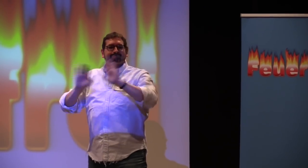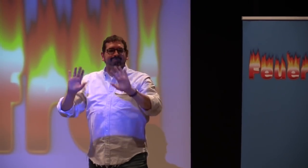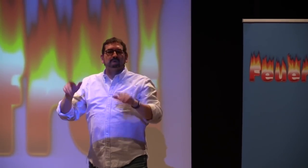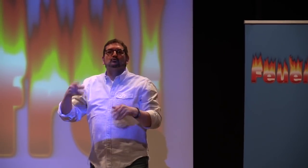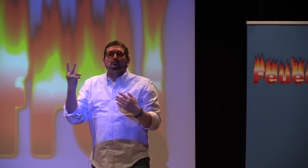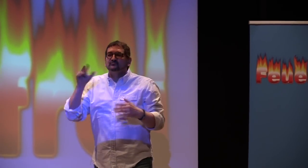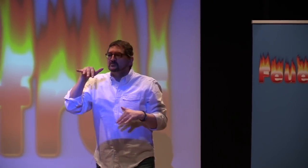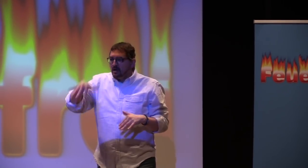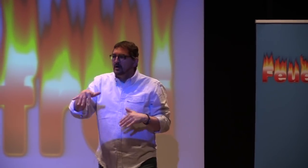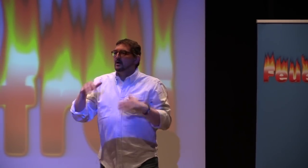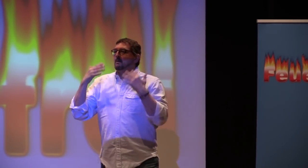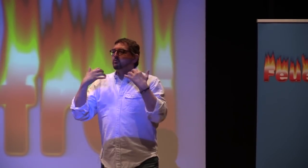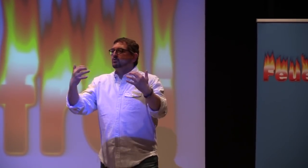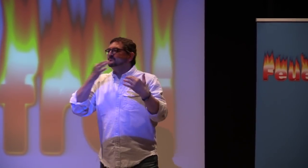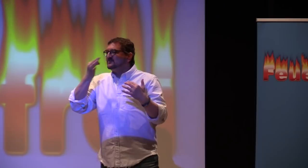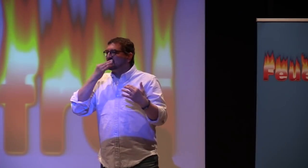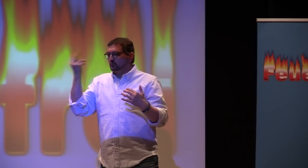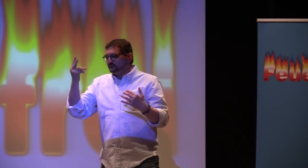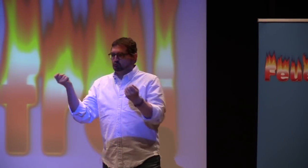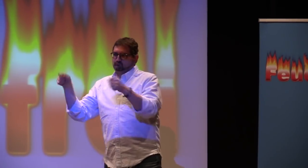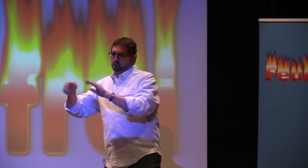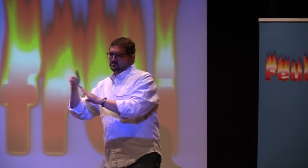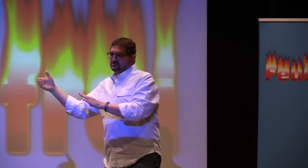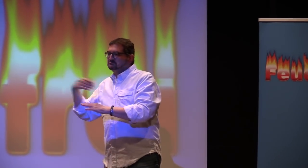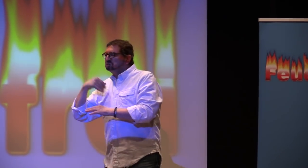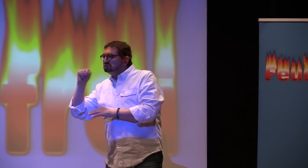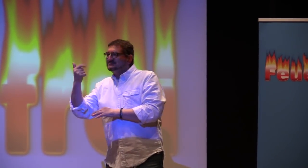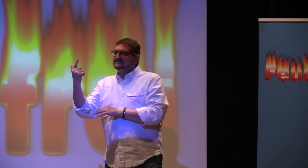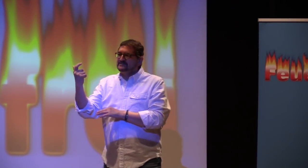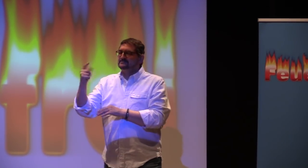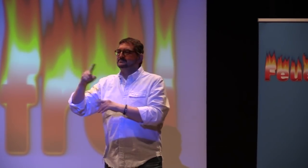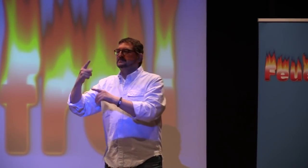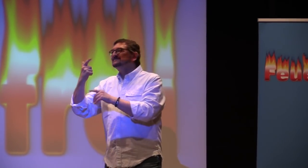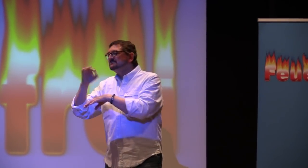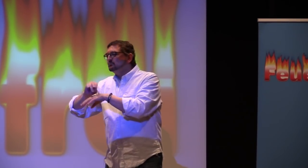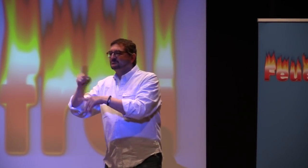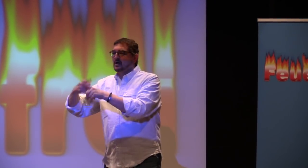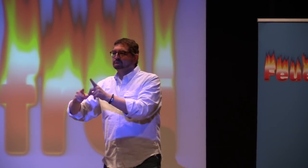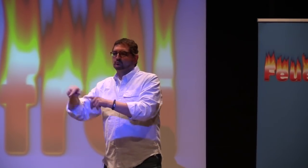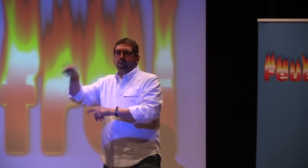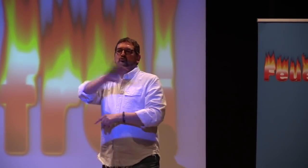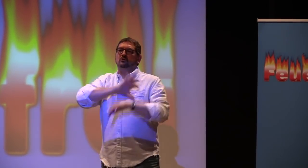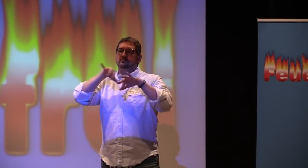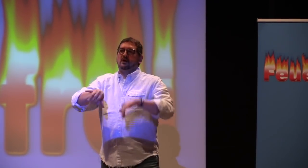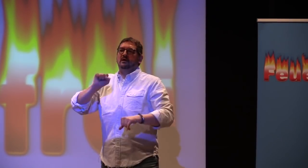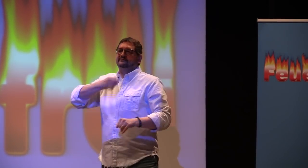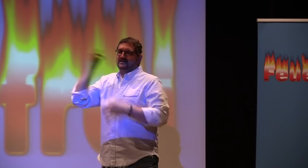So, noch eine weitere Bitte. Während der Diskussion keine Wortbeiträge, denn wir haben am Ende